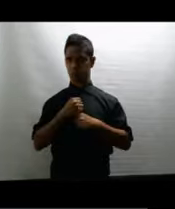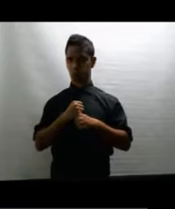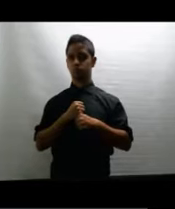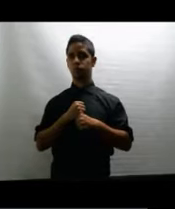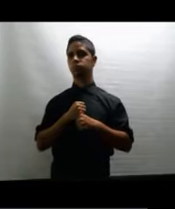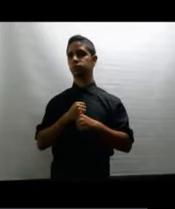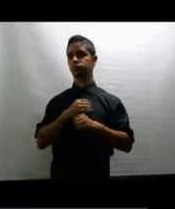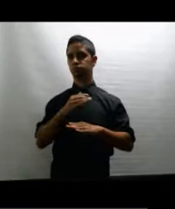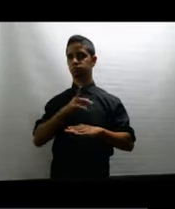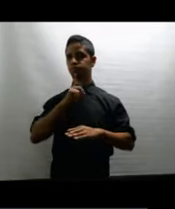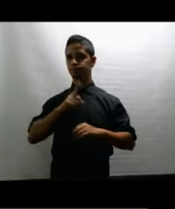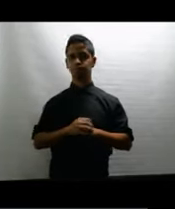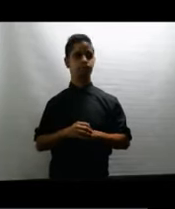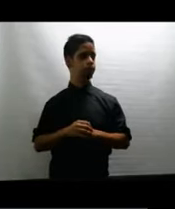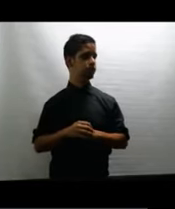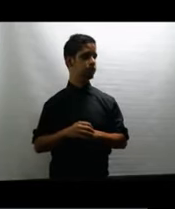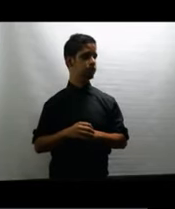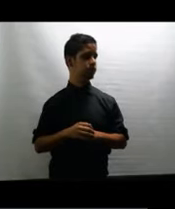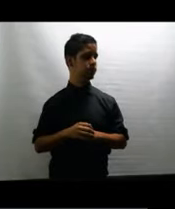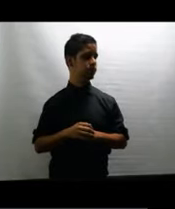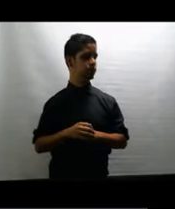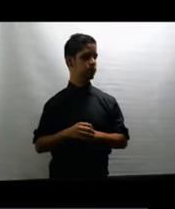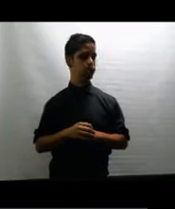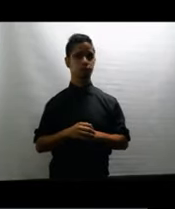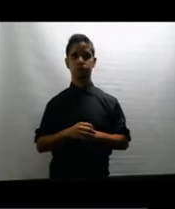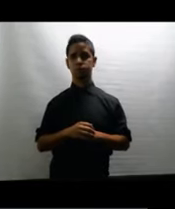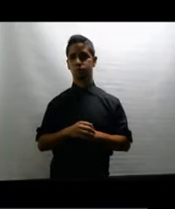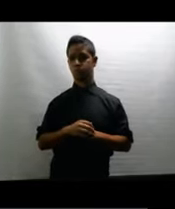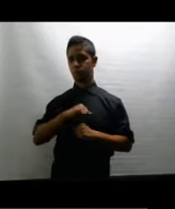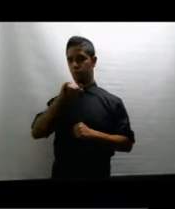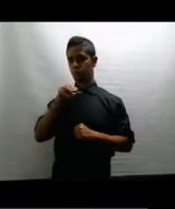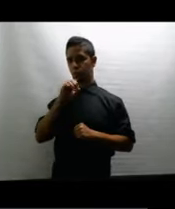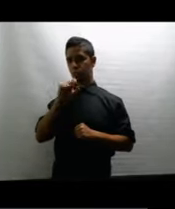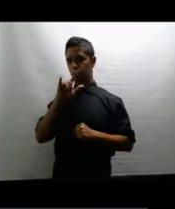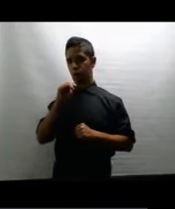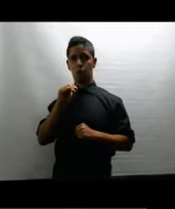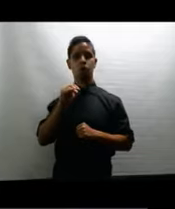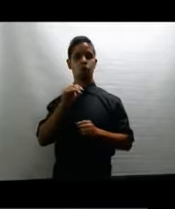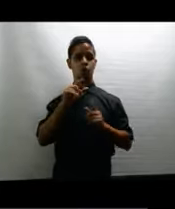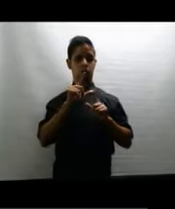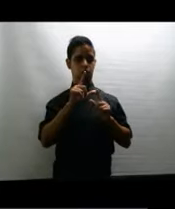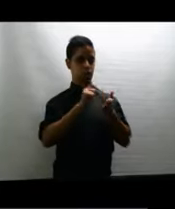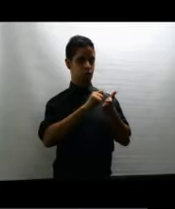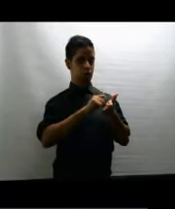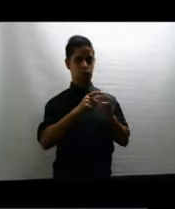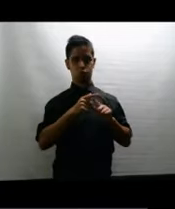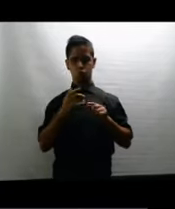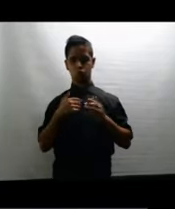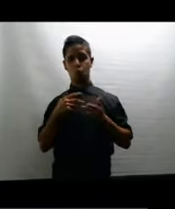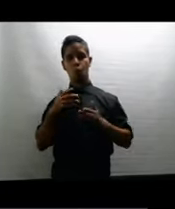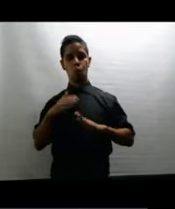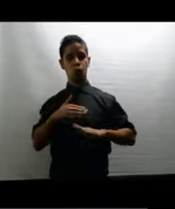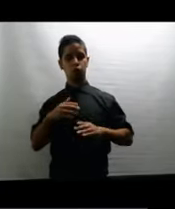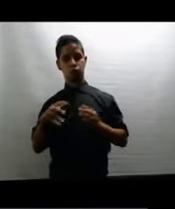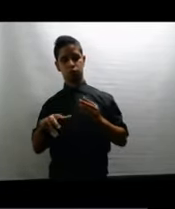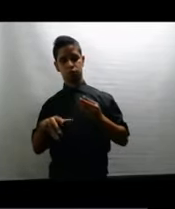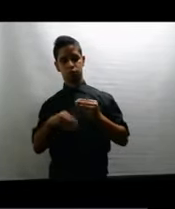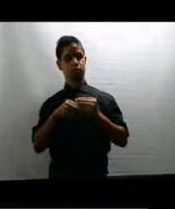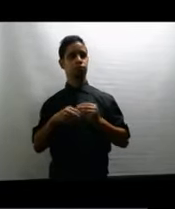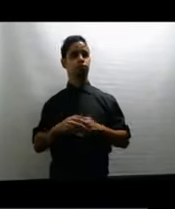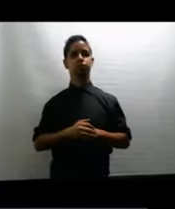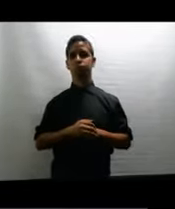Sí, exacto. No, José lo escribió la letra, exacto. Y yo le puse la música. Y pues, o sea,